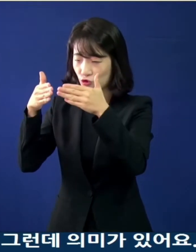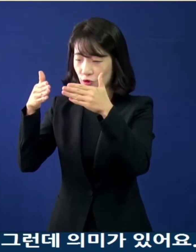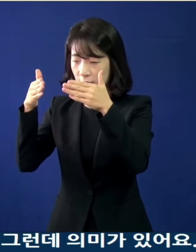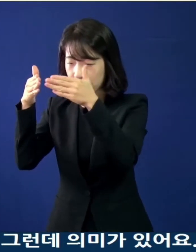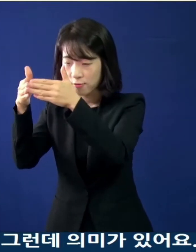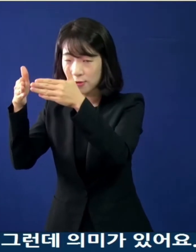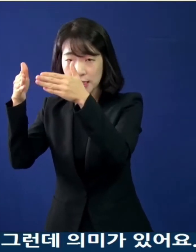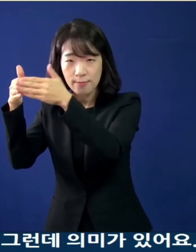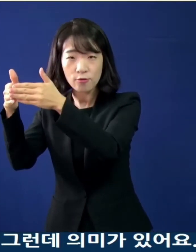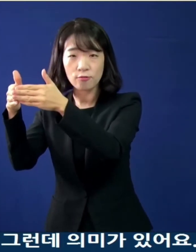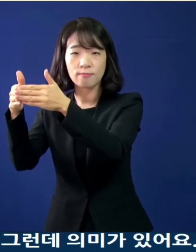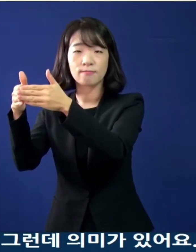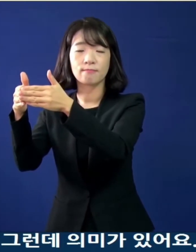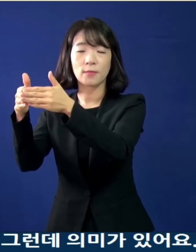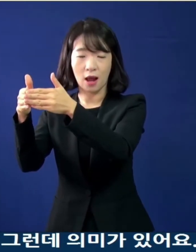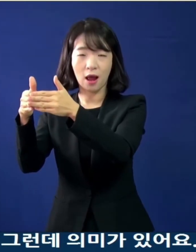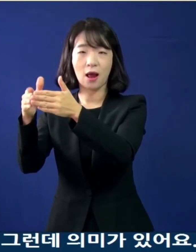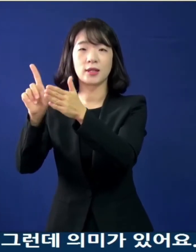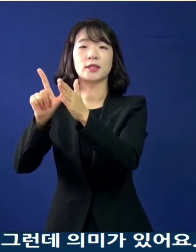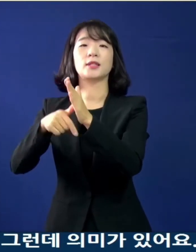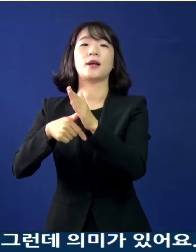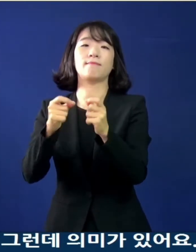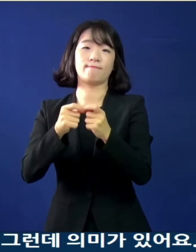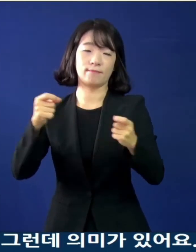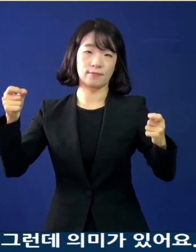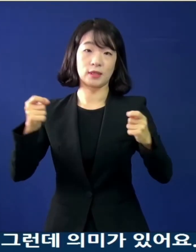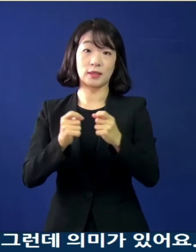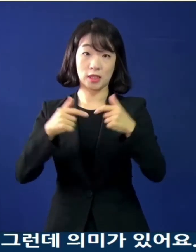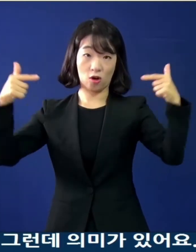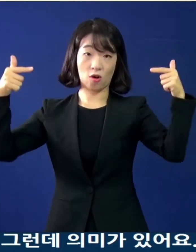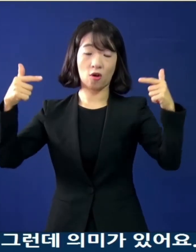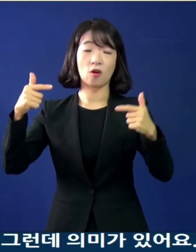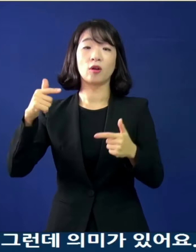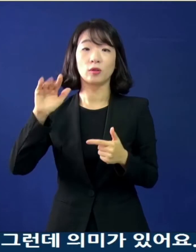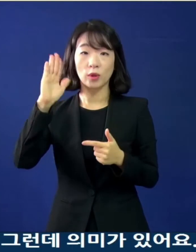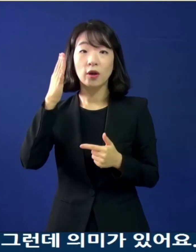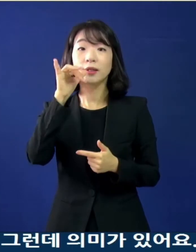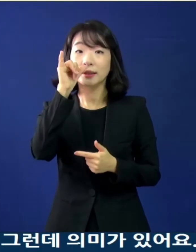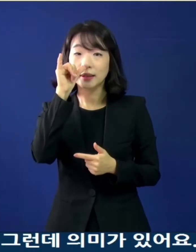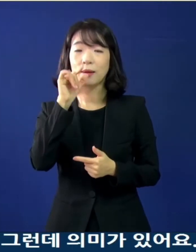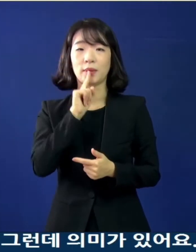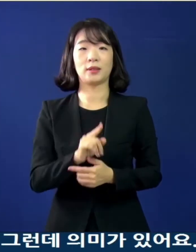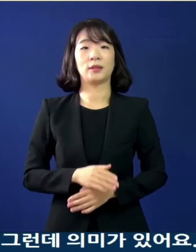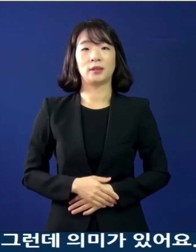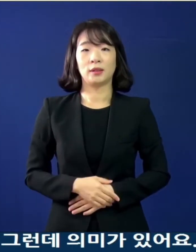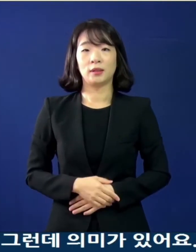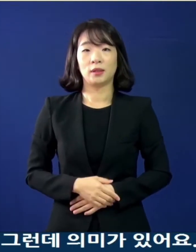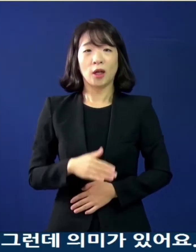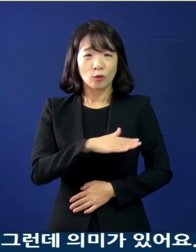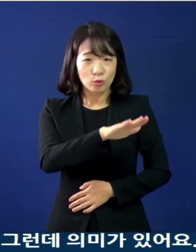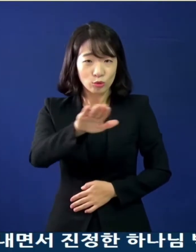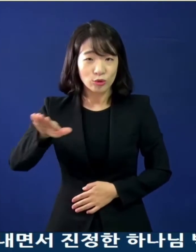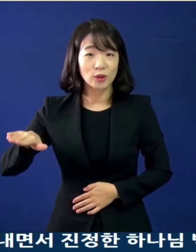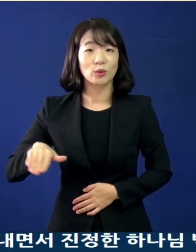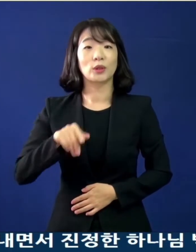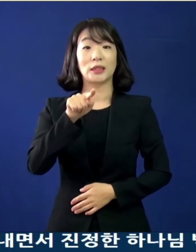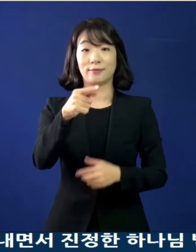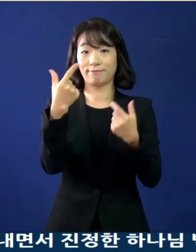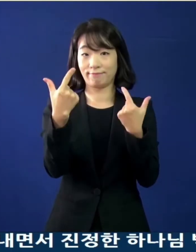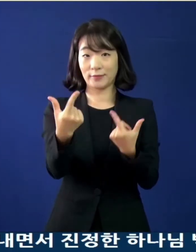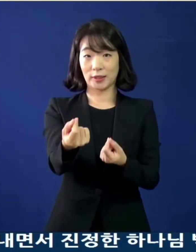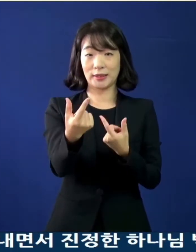영적 집중력이 늘어났다는 겁니다. 여러분, 우리도 이런 영적인